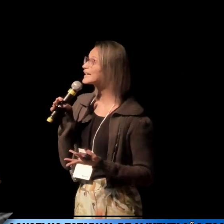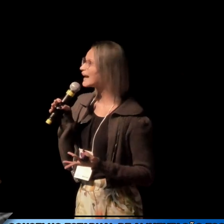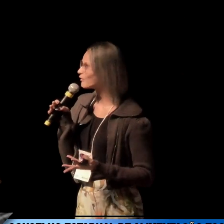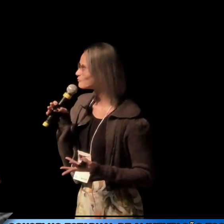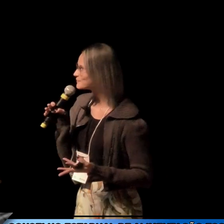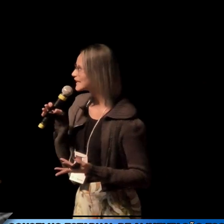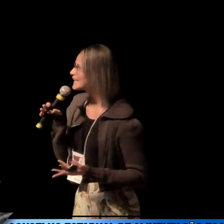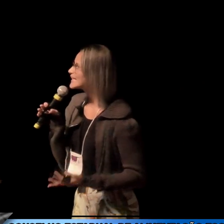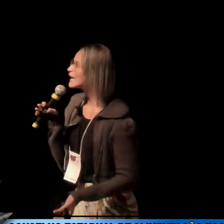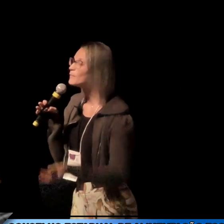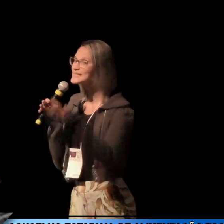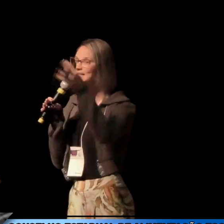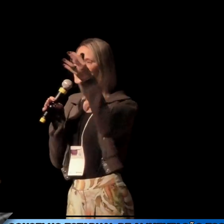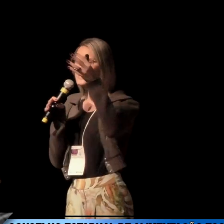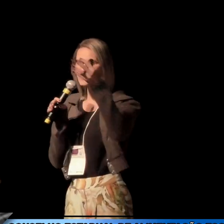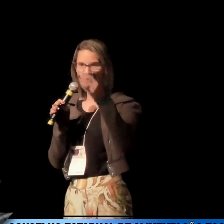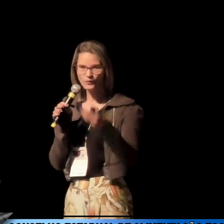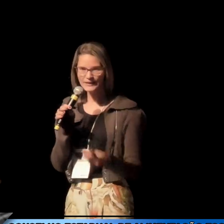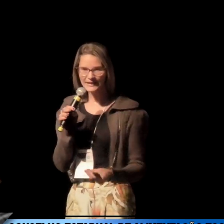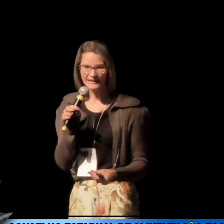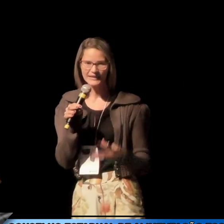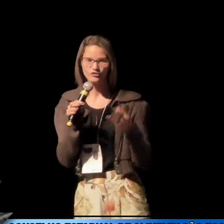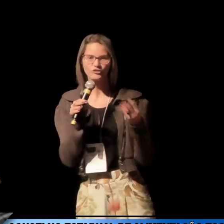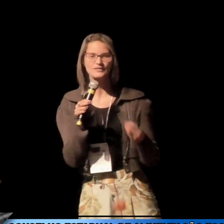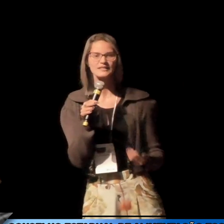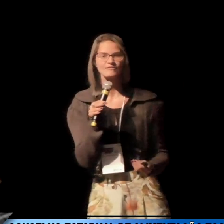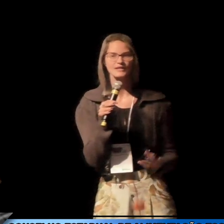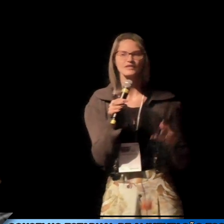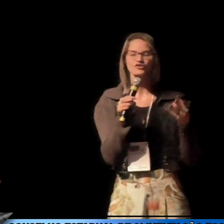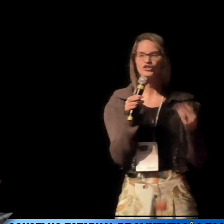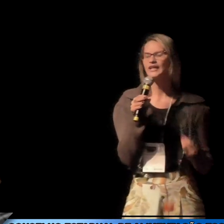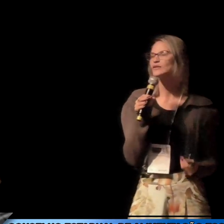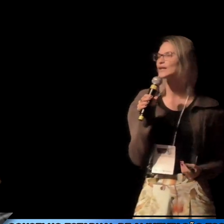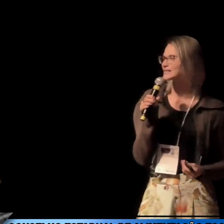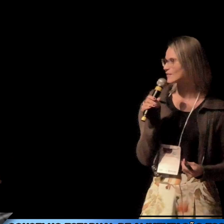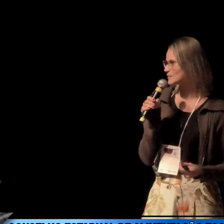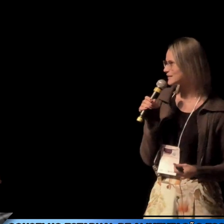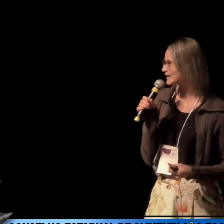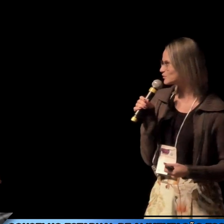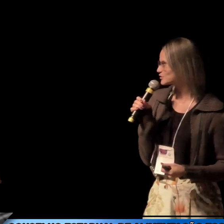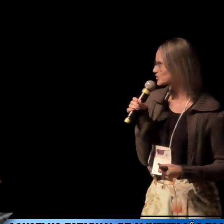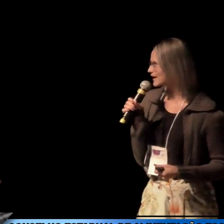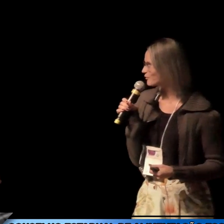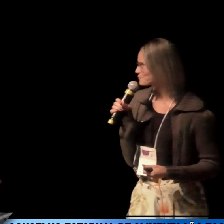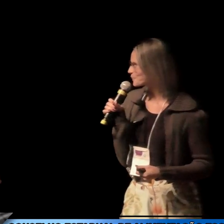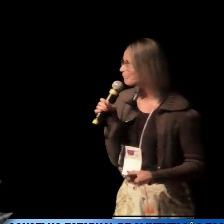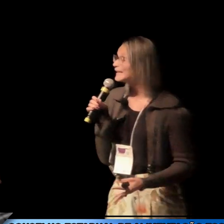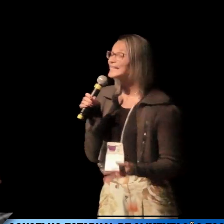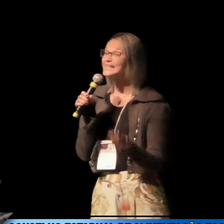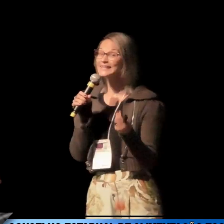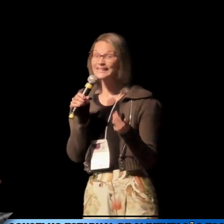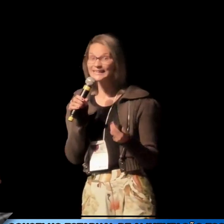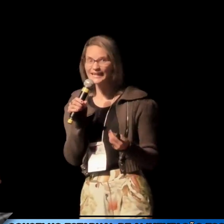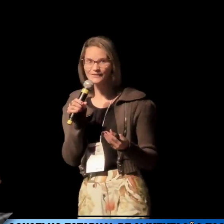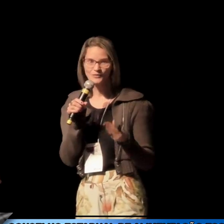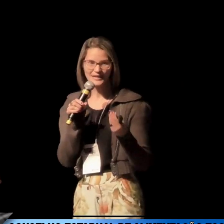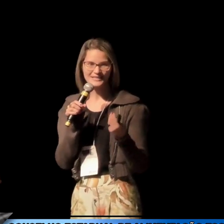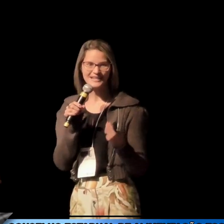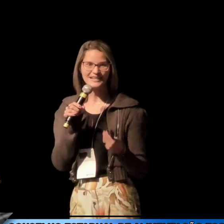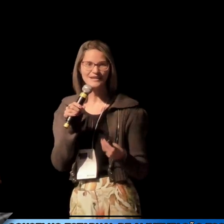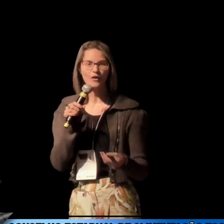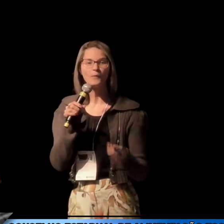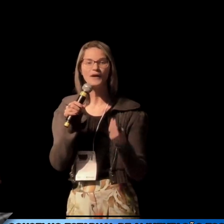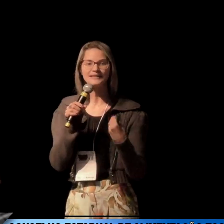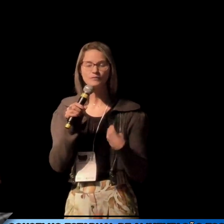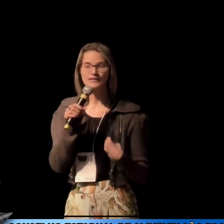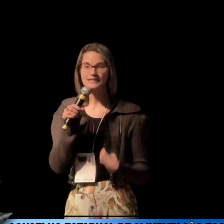muito legal que é uma sessão única e exclusiva de educação alimentar nutricional e entendendo